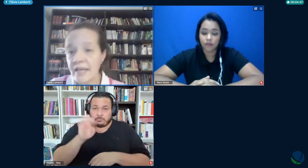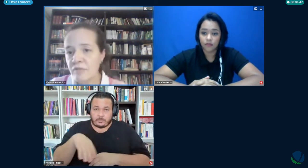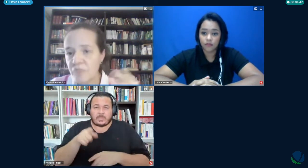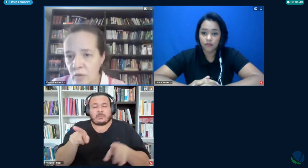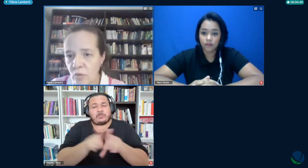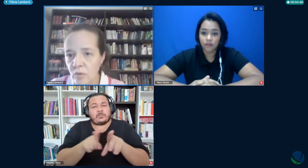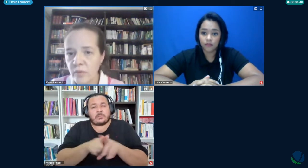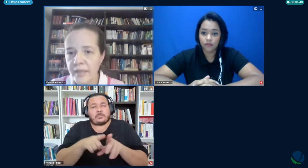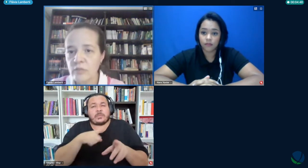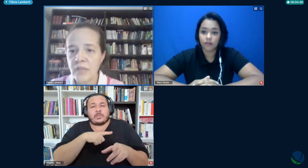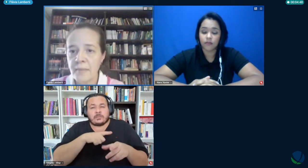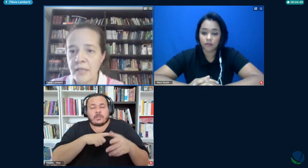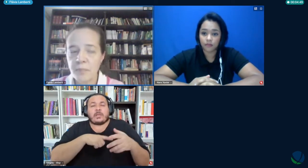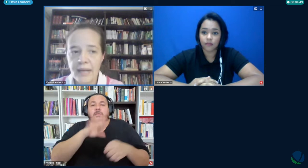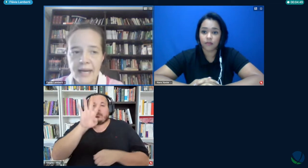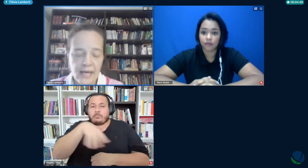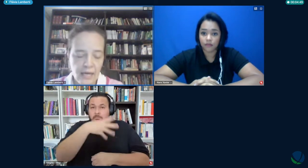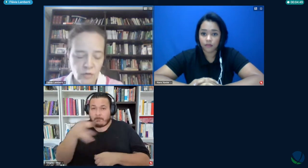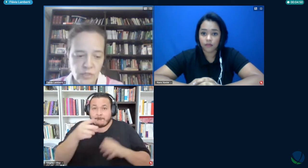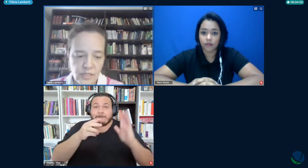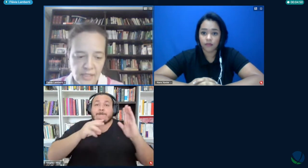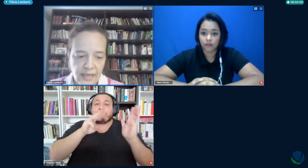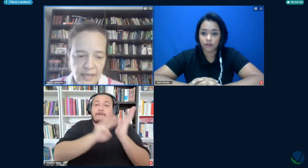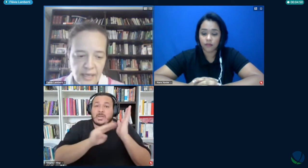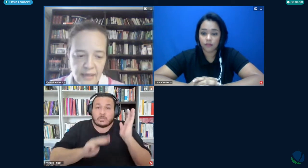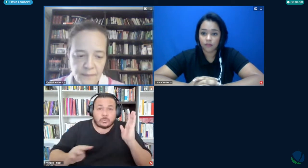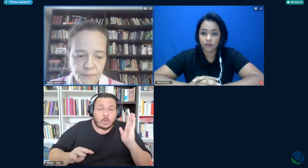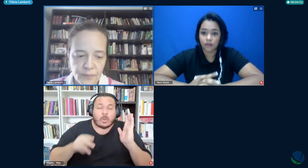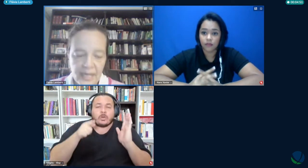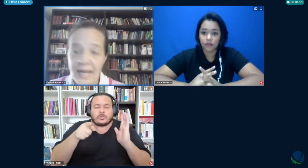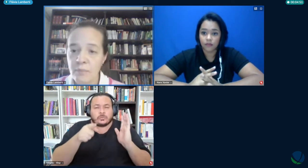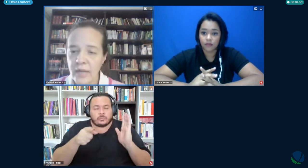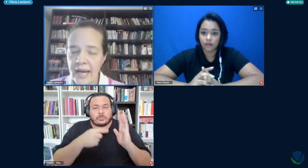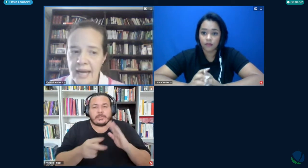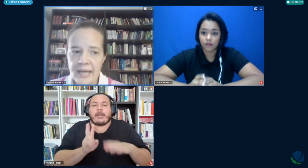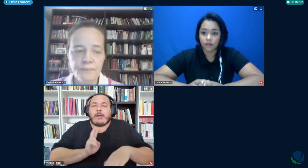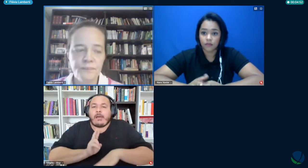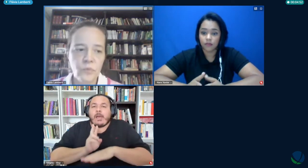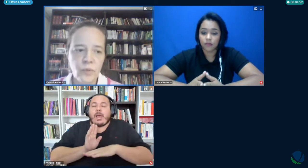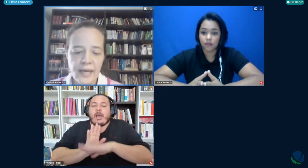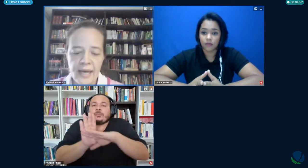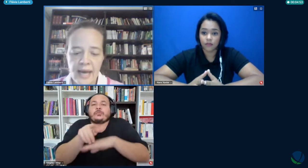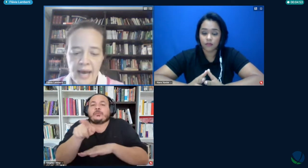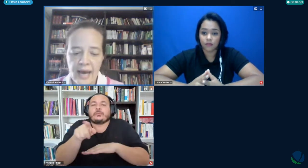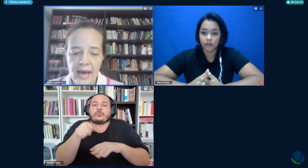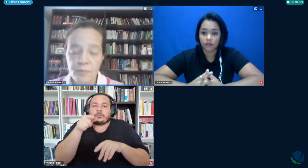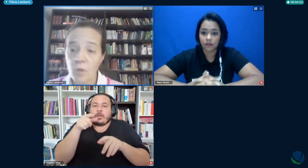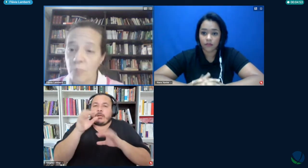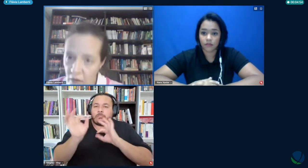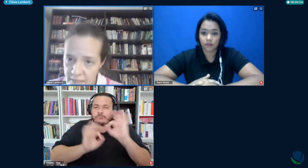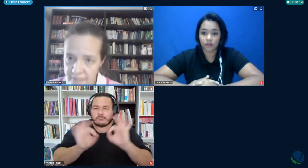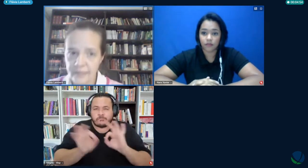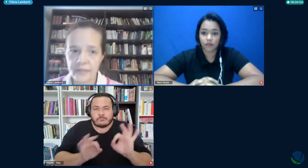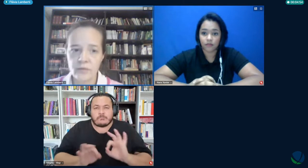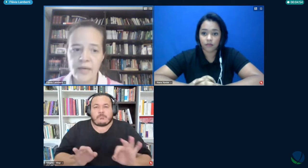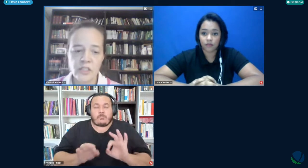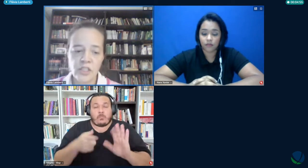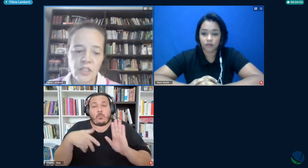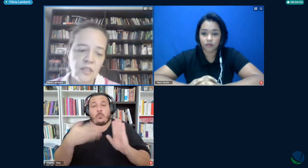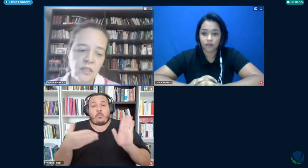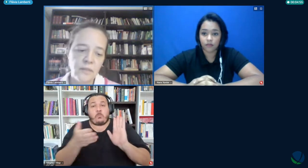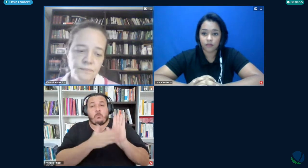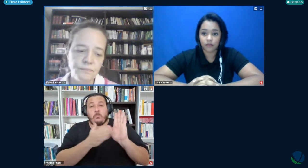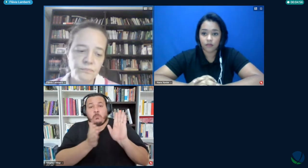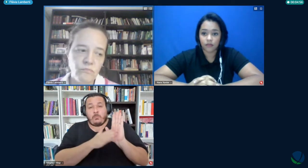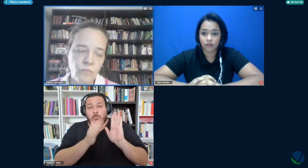que serviu, né, justamente para você elaborar, né, a proposta, né,